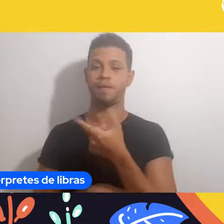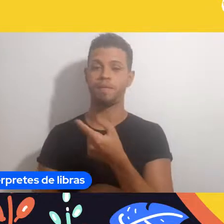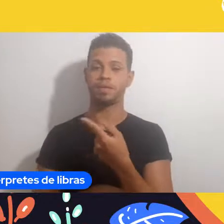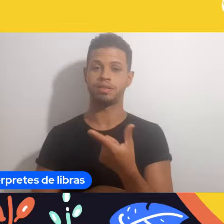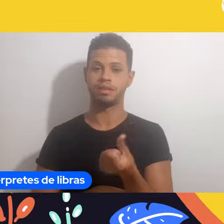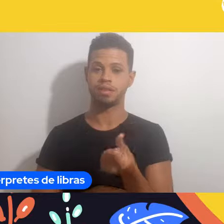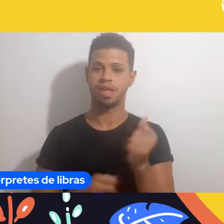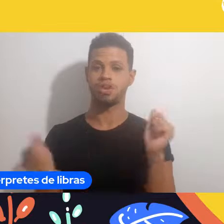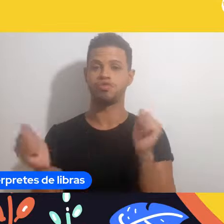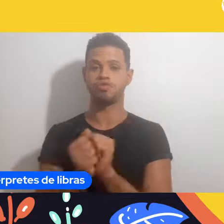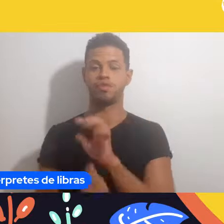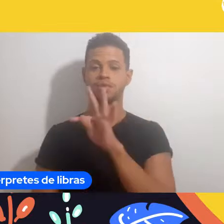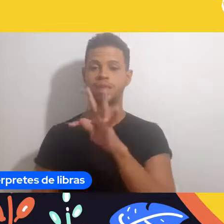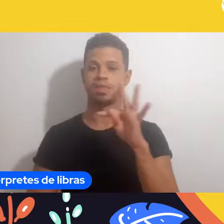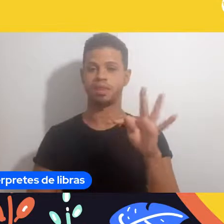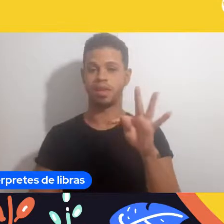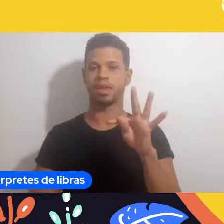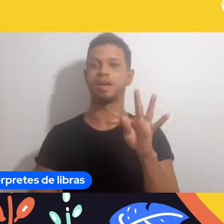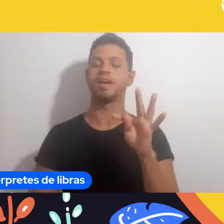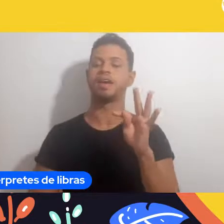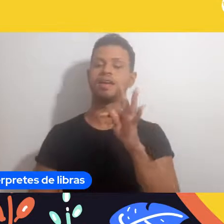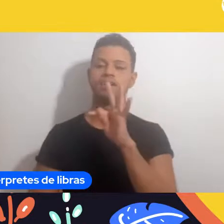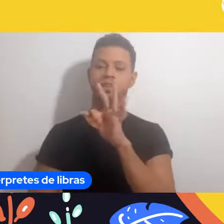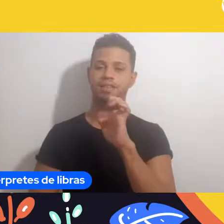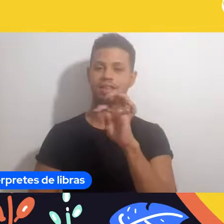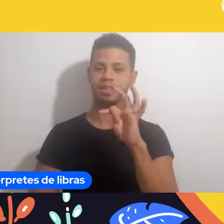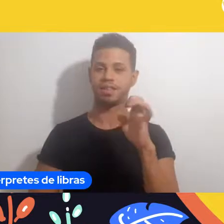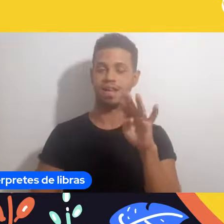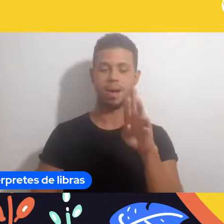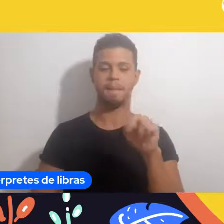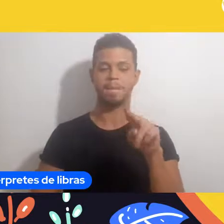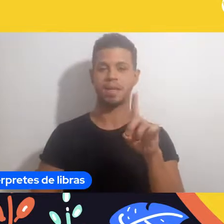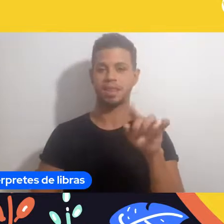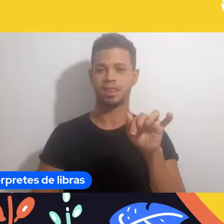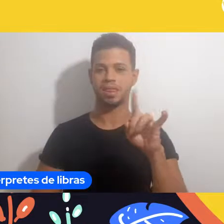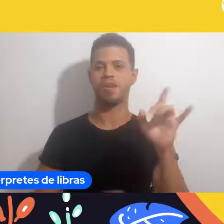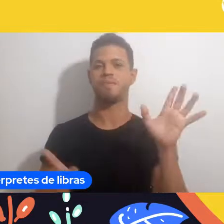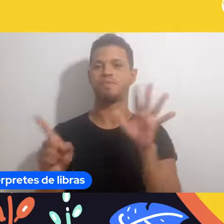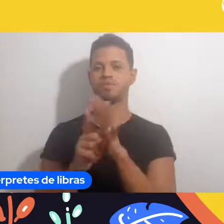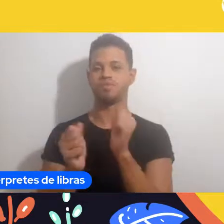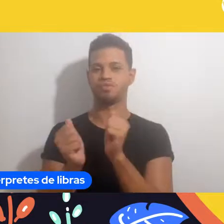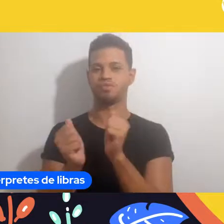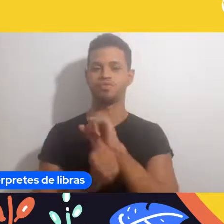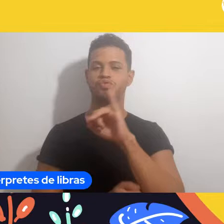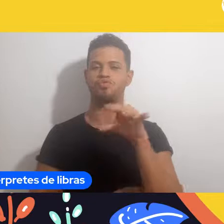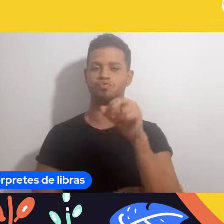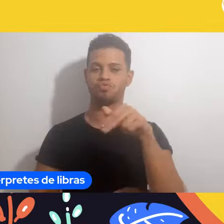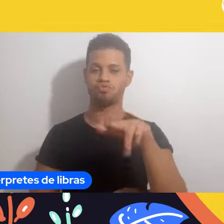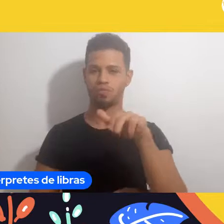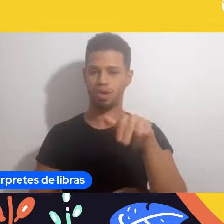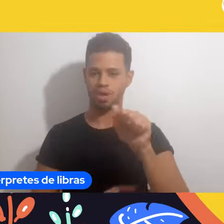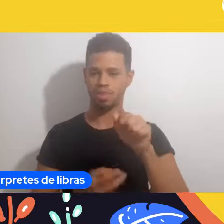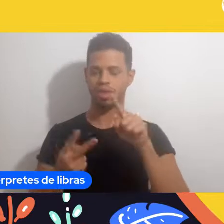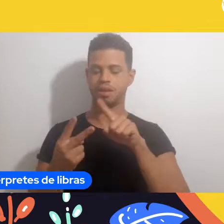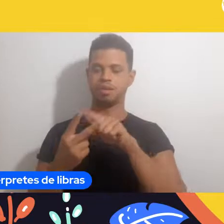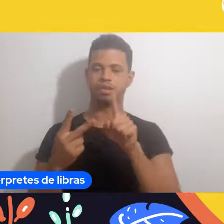Tetê Brandão, que foi uma provocadora, e junto à Joana Dark, junto a você,